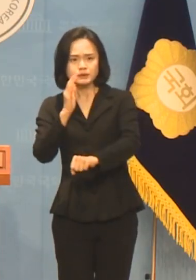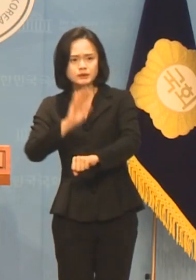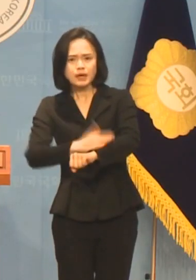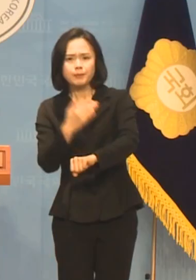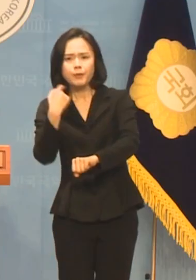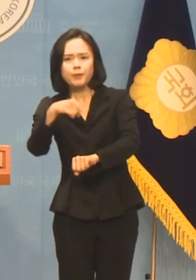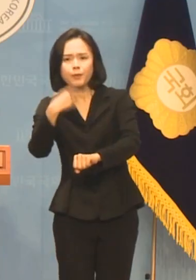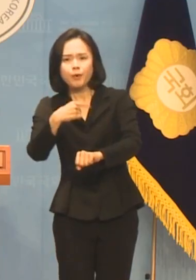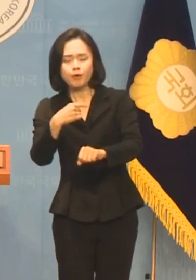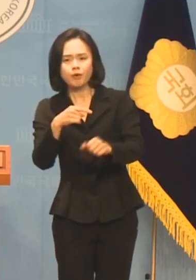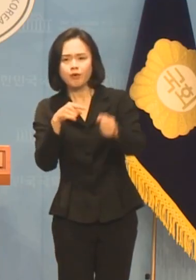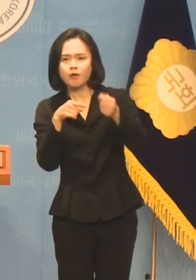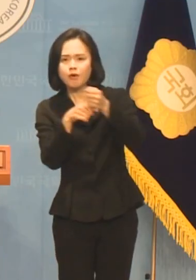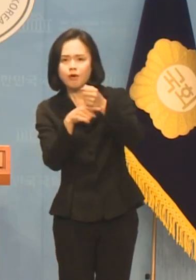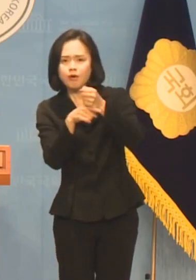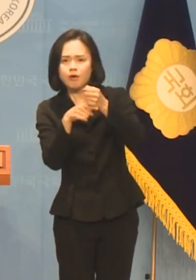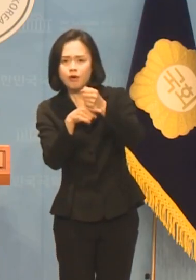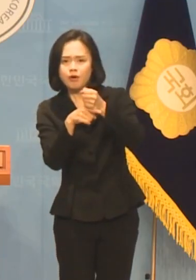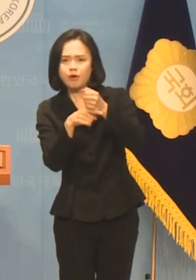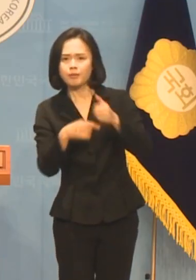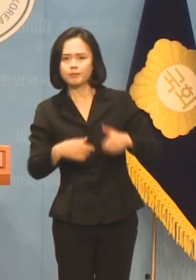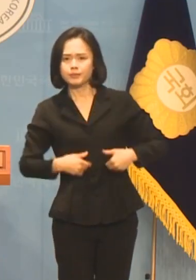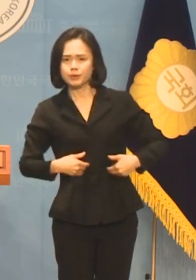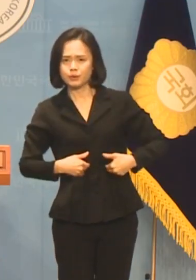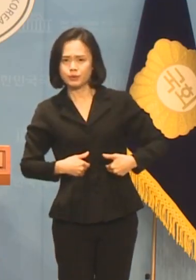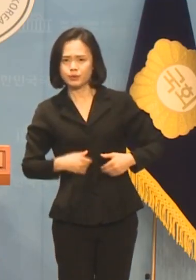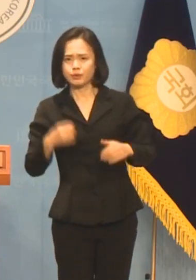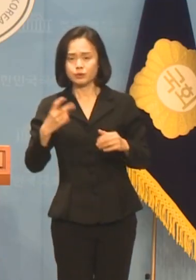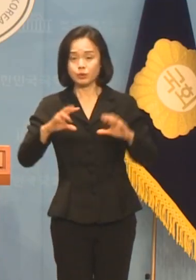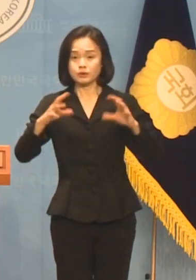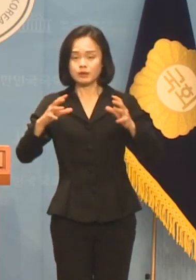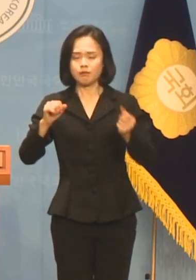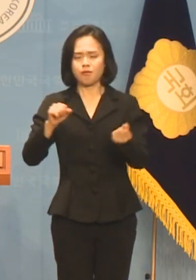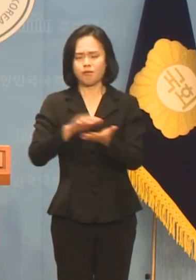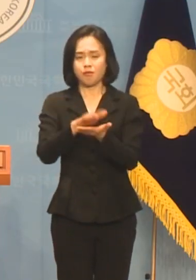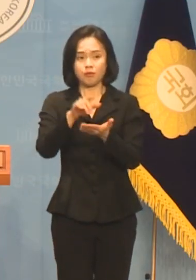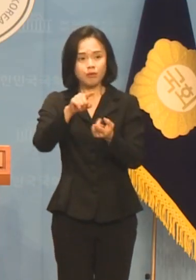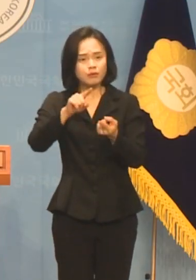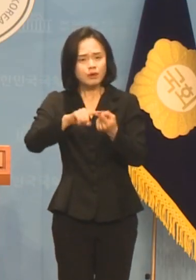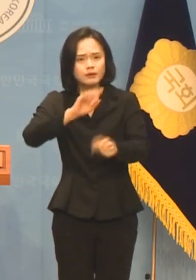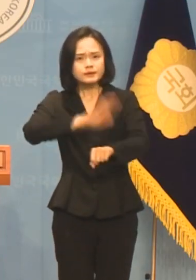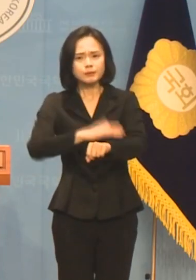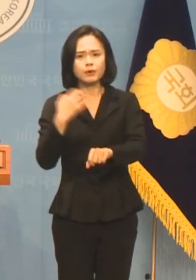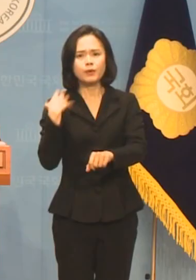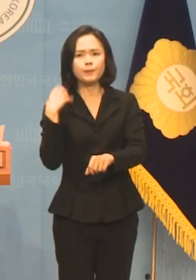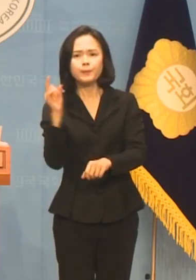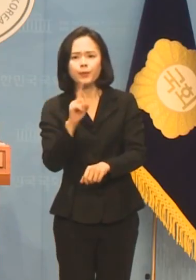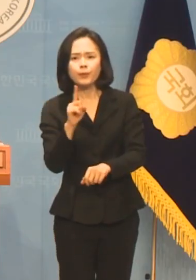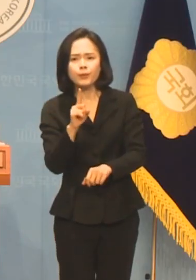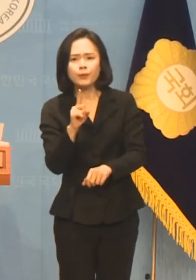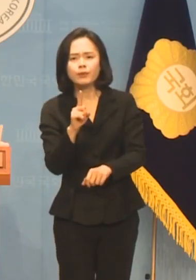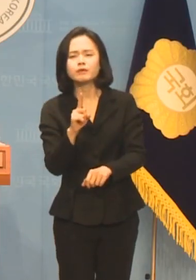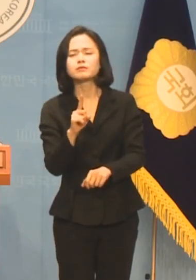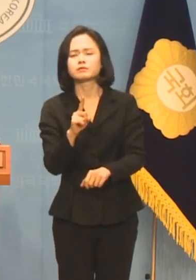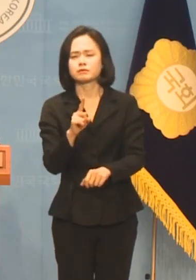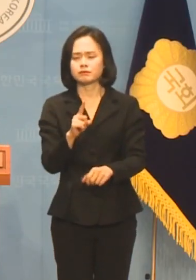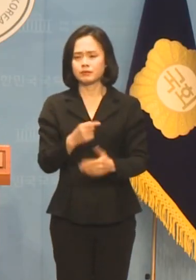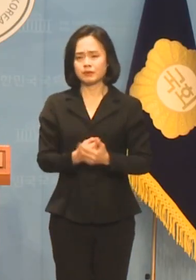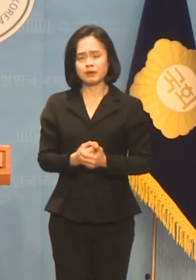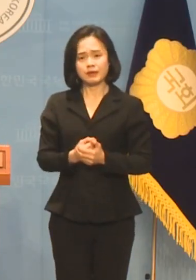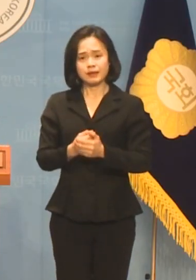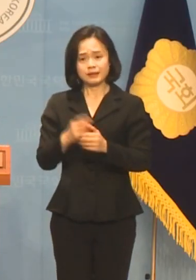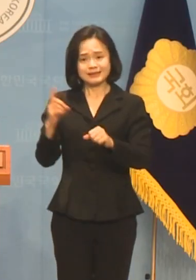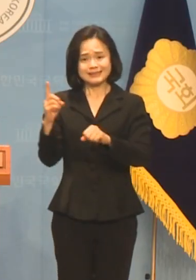사회적 책무에 대해서도 질문을 하게 되었습니다. 디지털 리터러시가 너무나도 떨어지는 사람이 특정